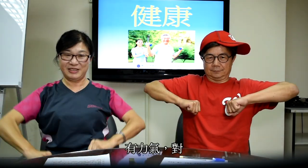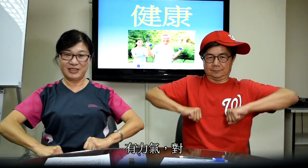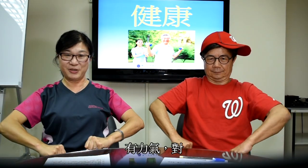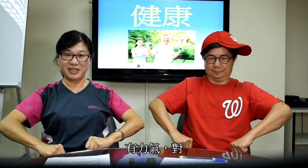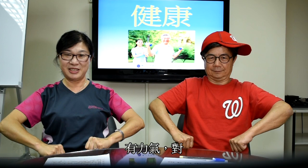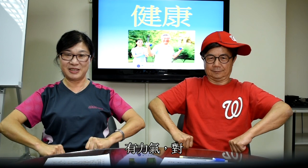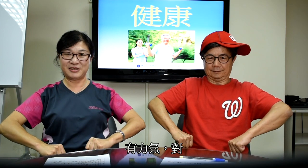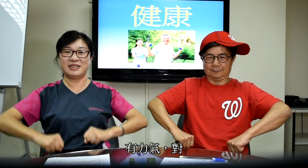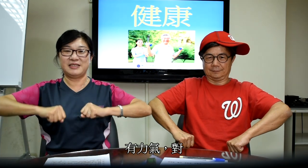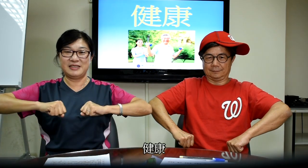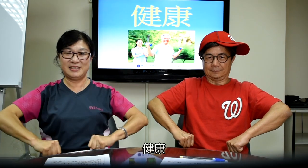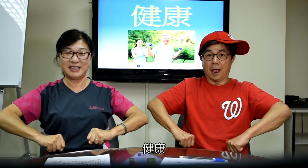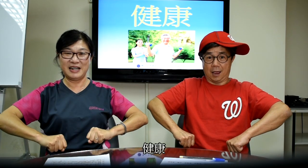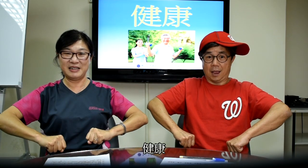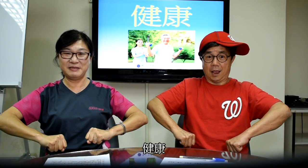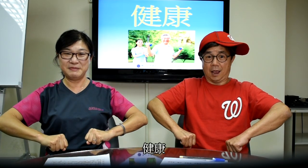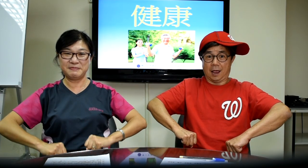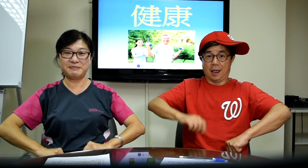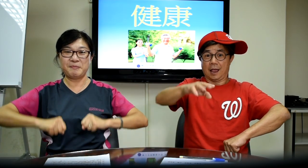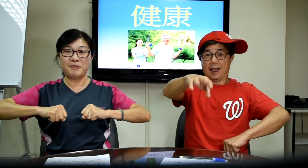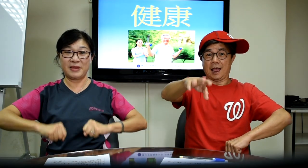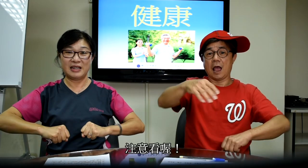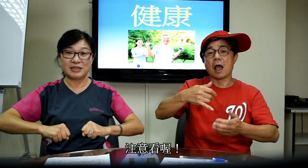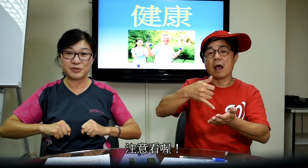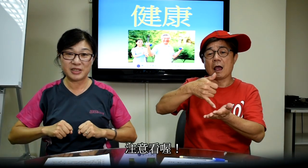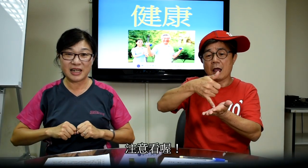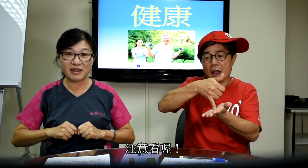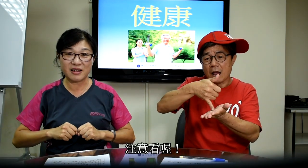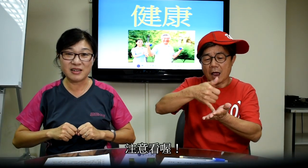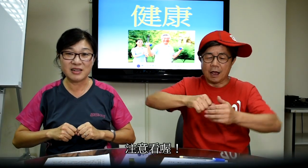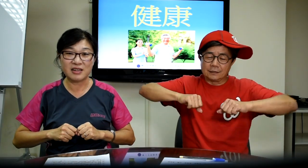有力气，对，健康，注意看哦，